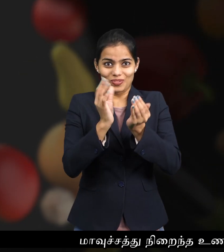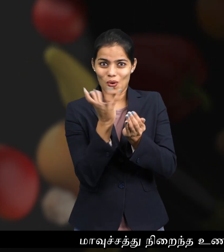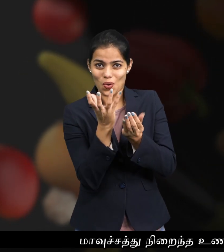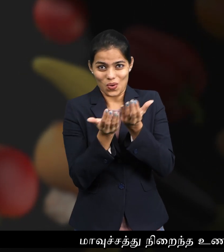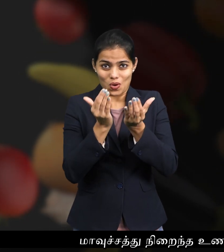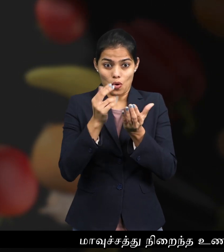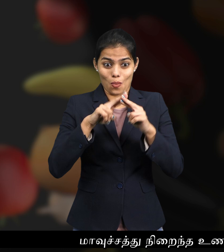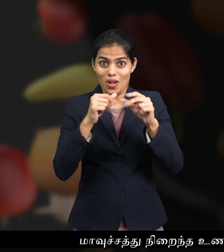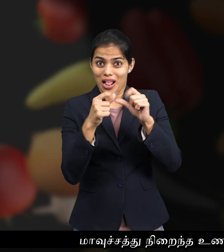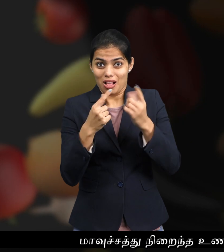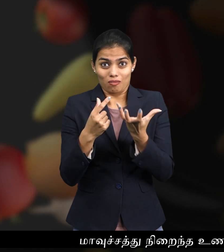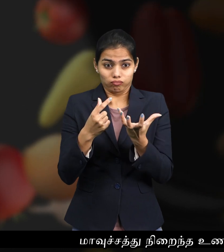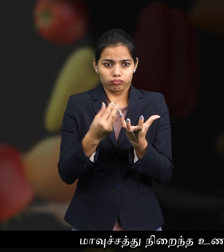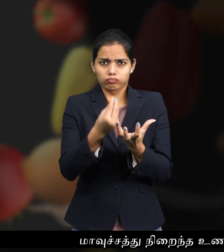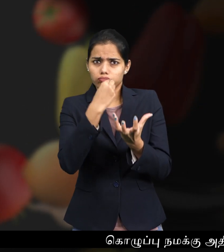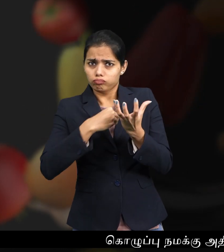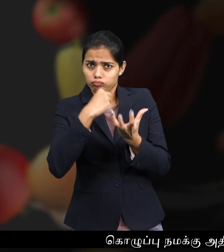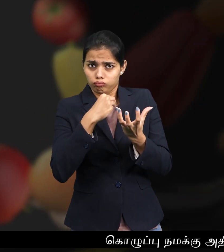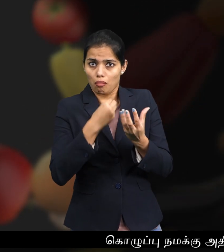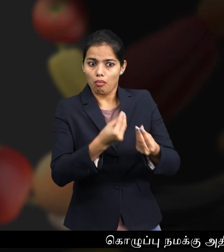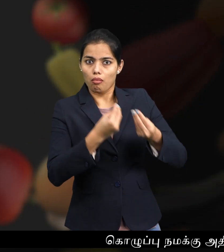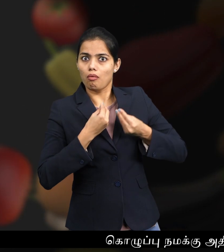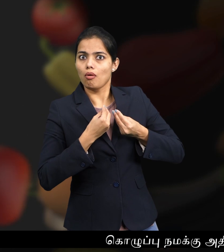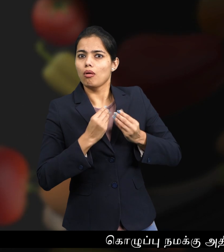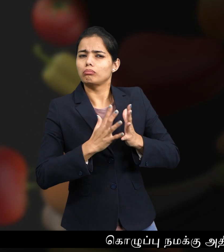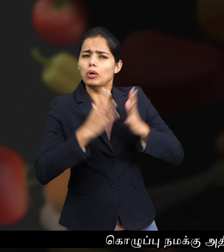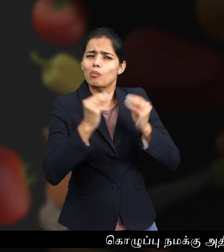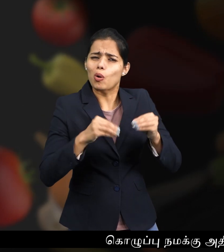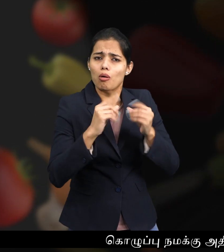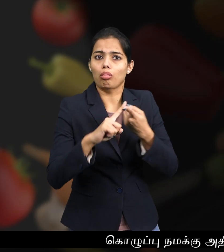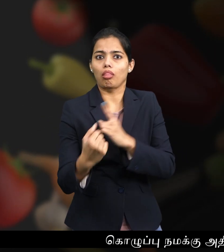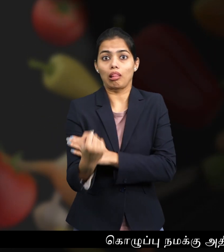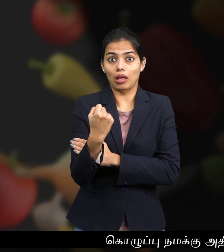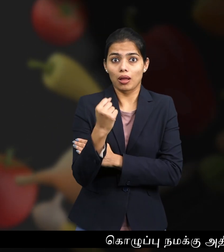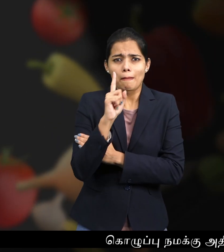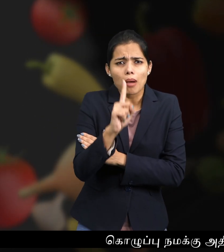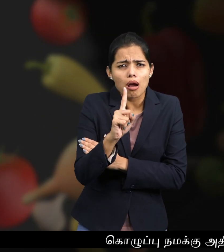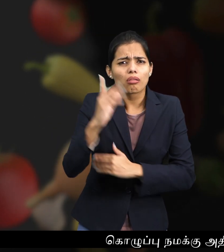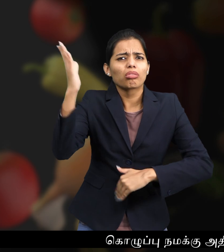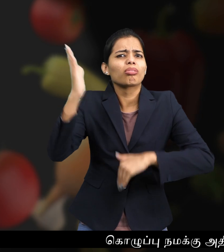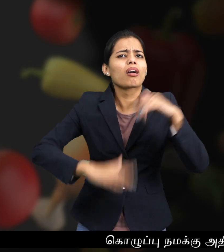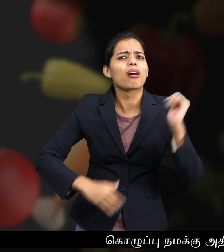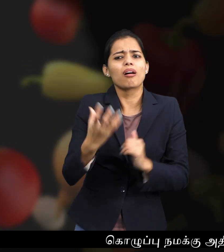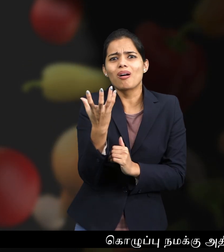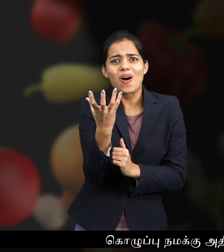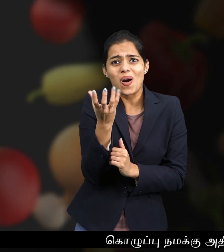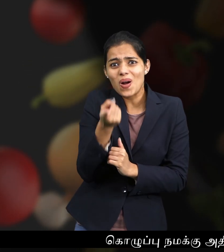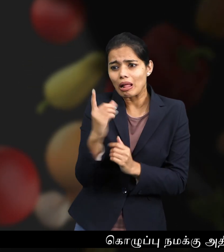மாவுச்சத்து நிறைந்த உணவை காட்டிலும் ஒரு கிண்ணம் கொழுப்பு நமக்கு அதிக ஆற்றலை கொடுக்கும்.